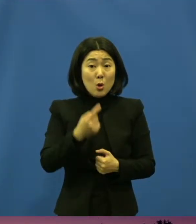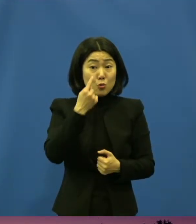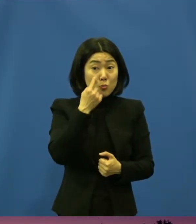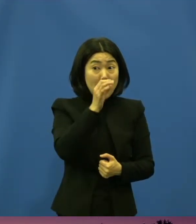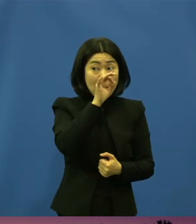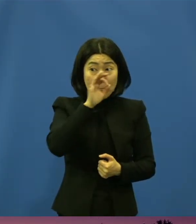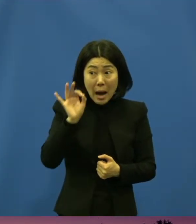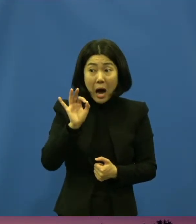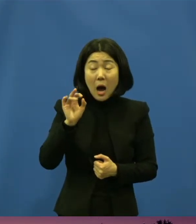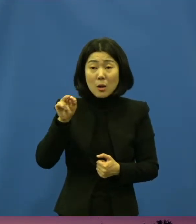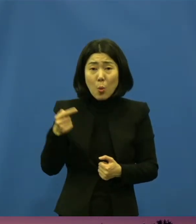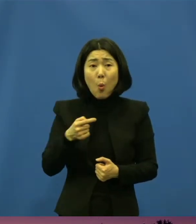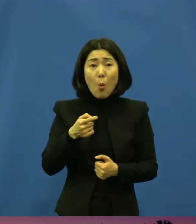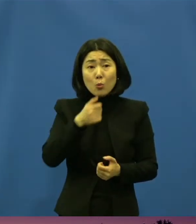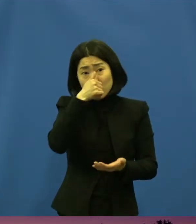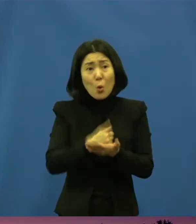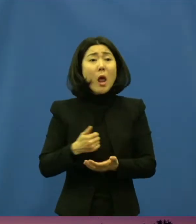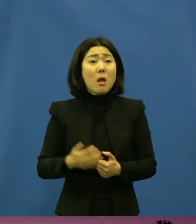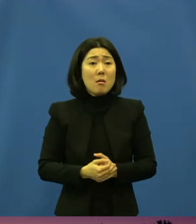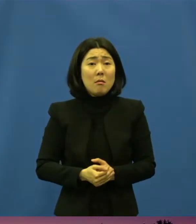그래요.